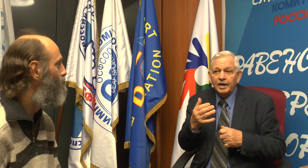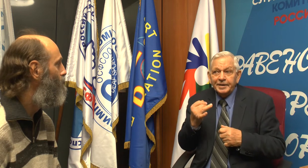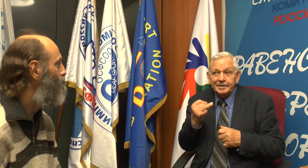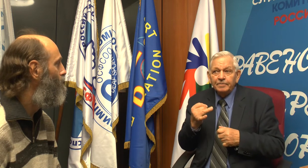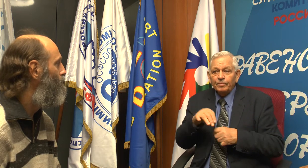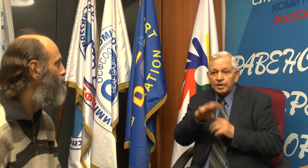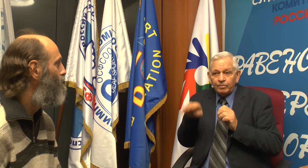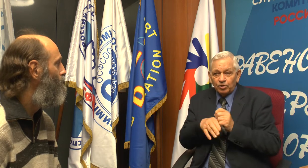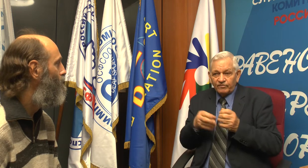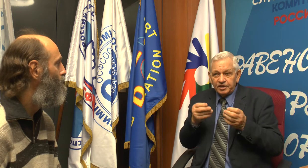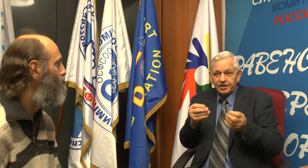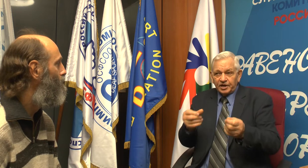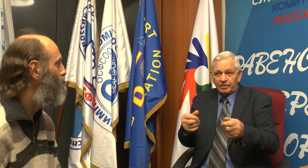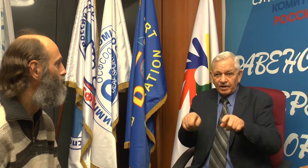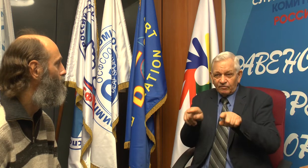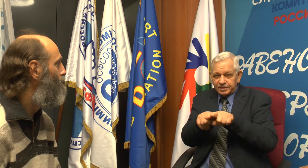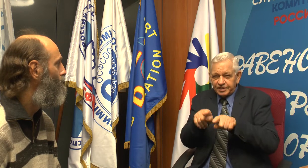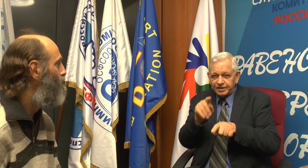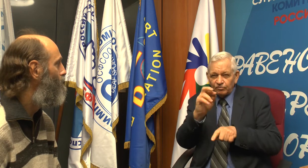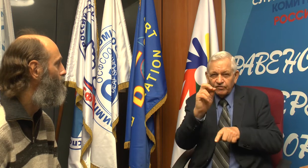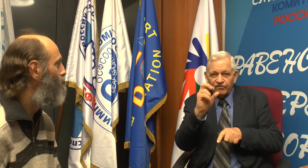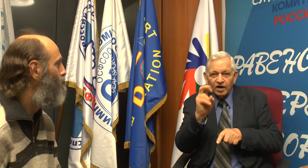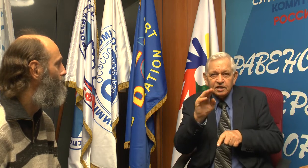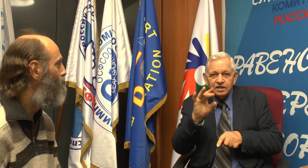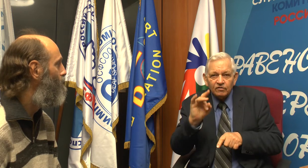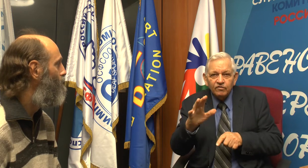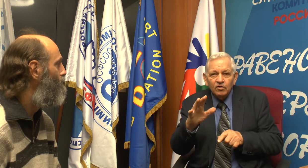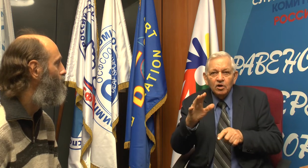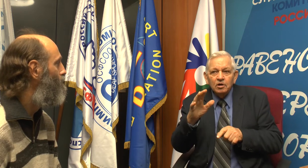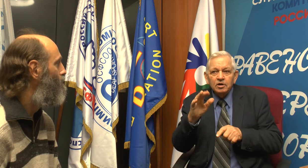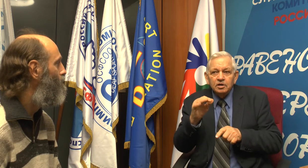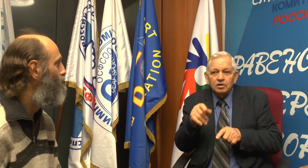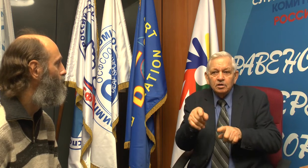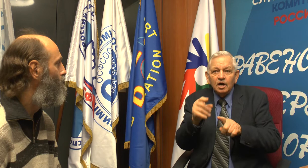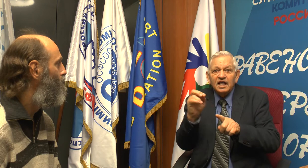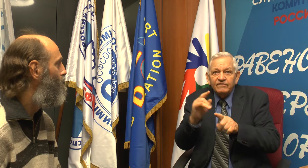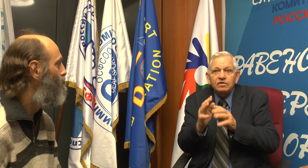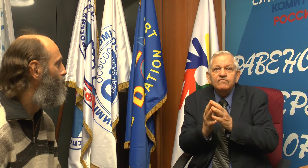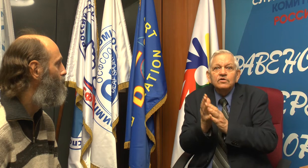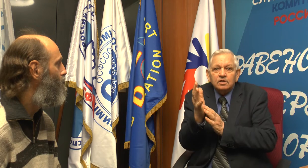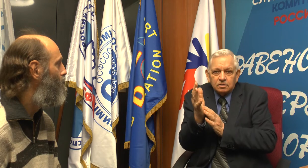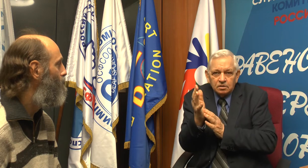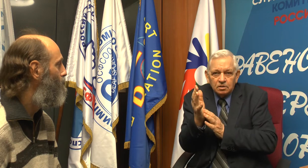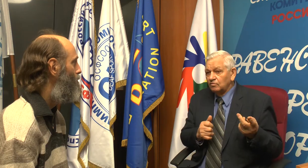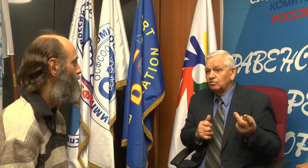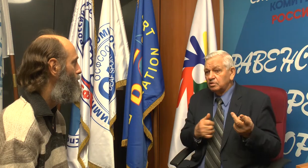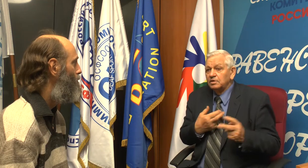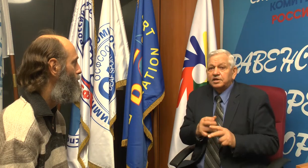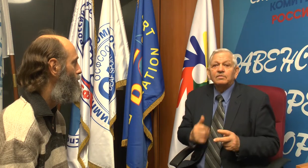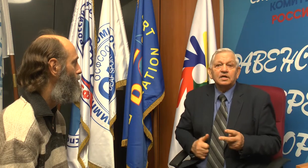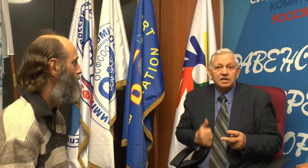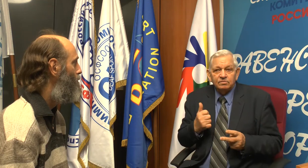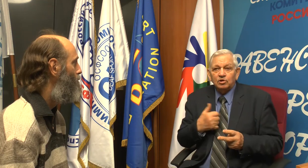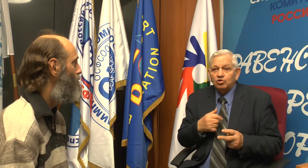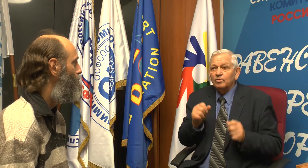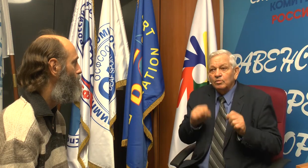И под влиянием вот таких вот факторов Алифер вырос. Вот. И мы этим гордимся, что мы